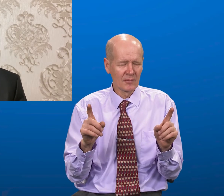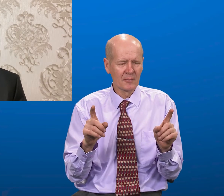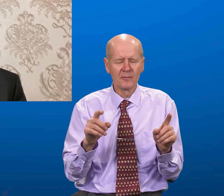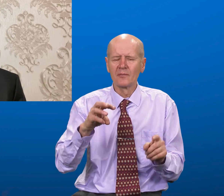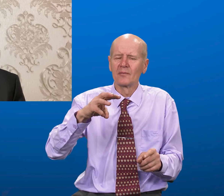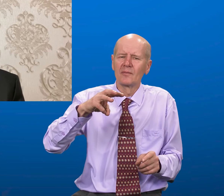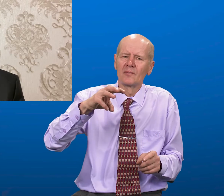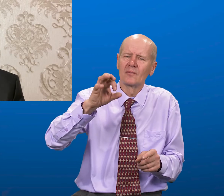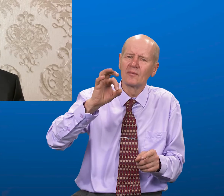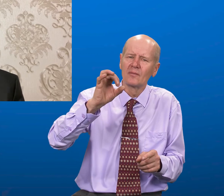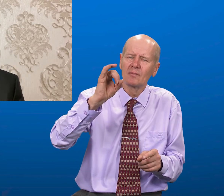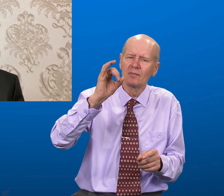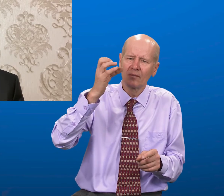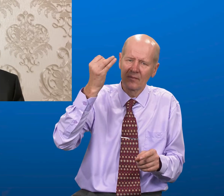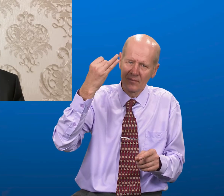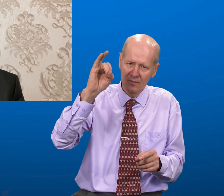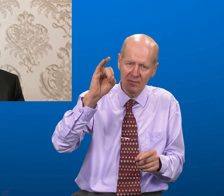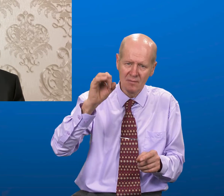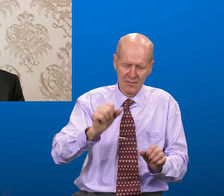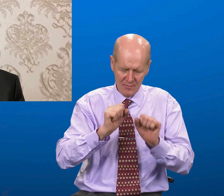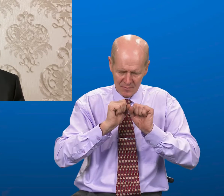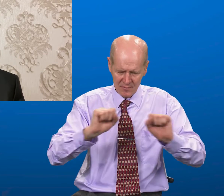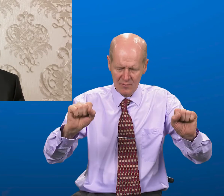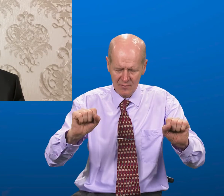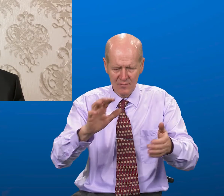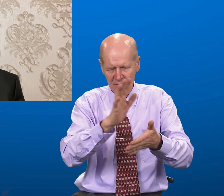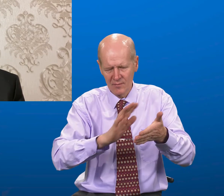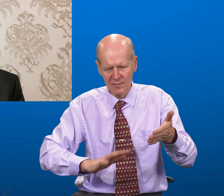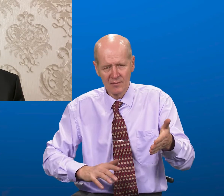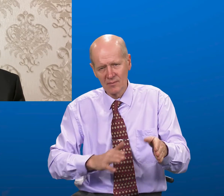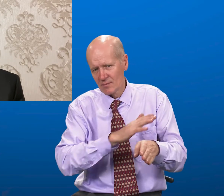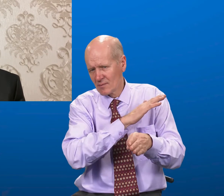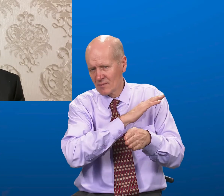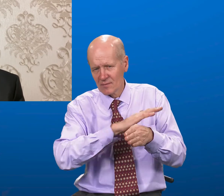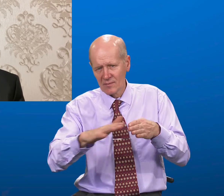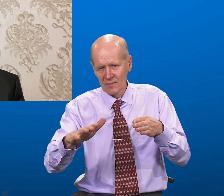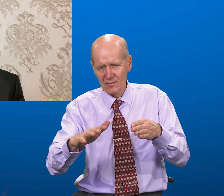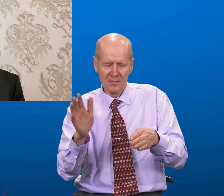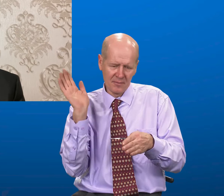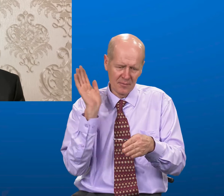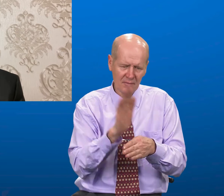Моисей не потерял самообладание, для того, чтобы он мужественно продолжал